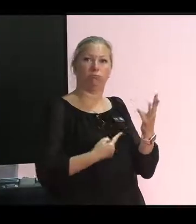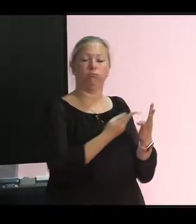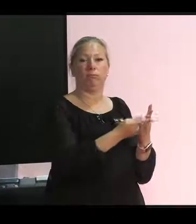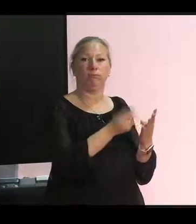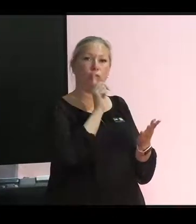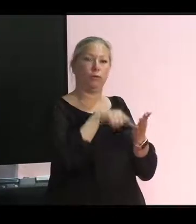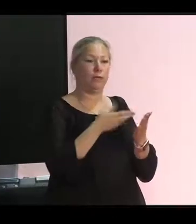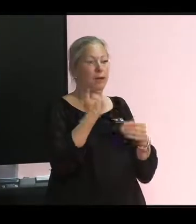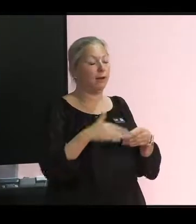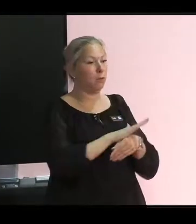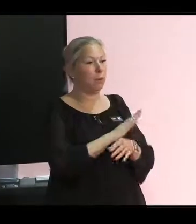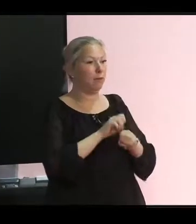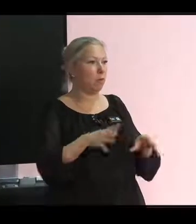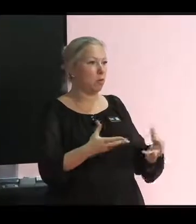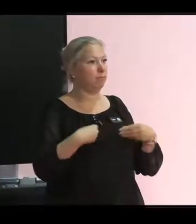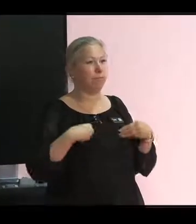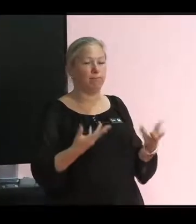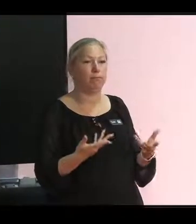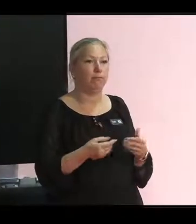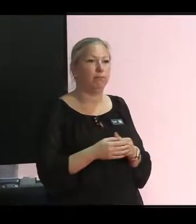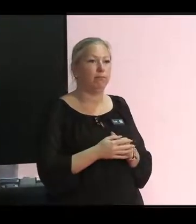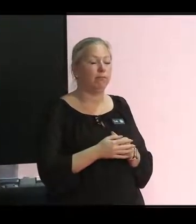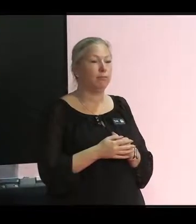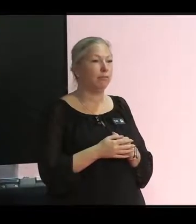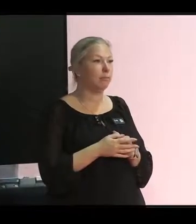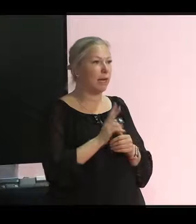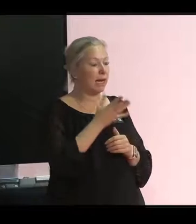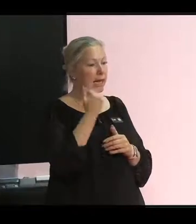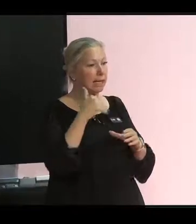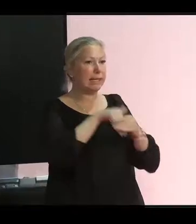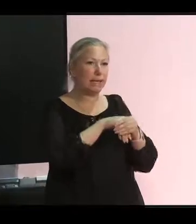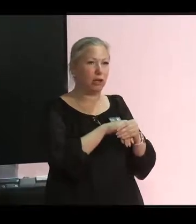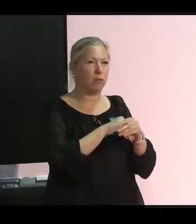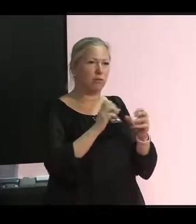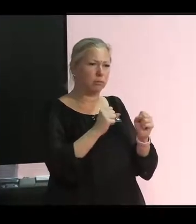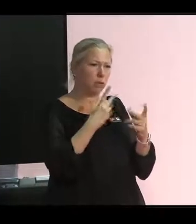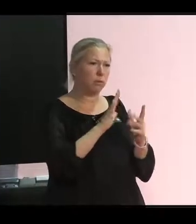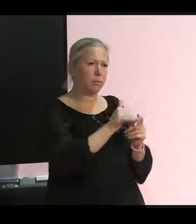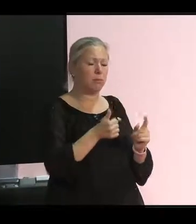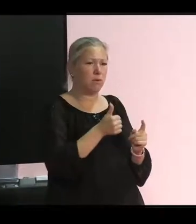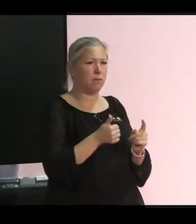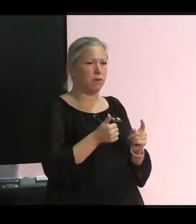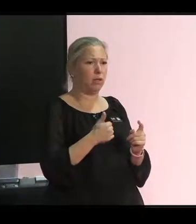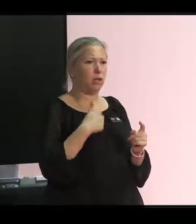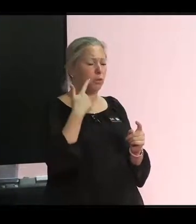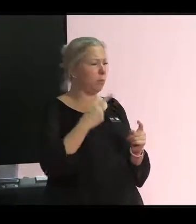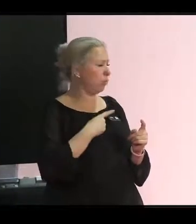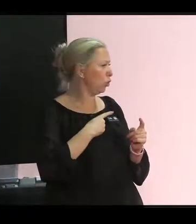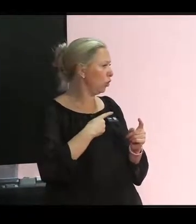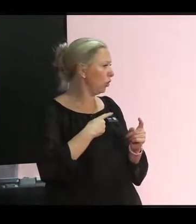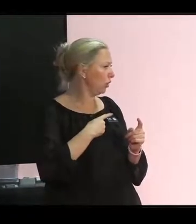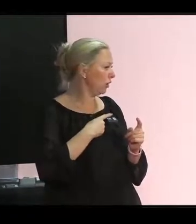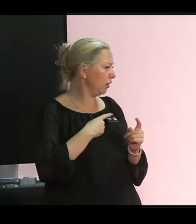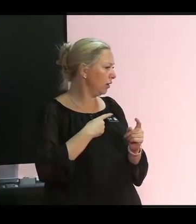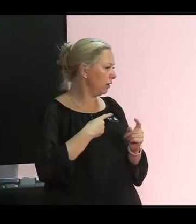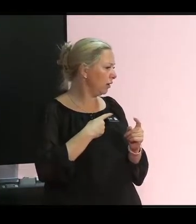göra information tillgänglig eller för att man ska kunna delta och sådär. Så jag tror att det är mycket den yttre världen